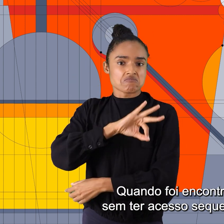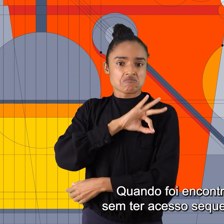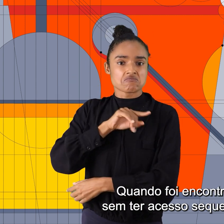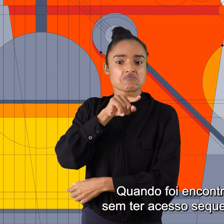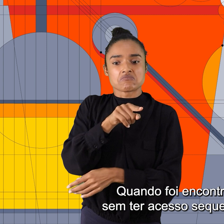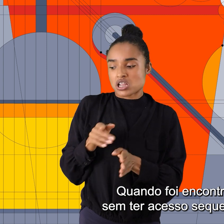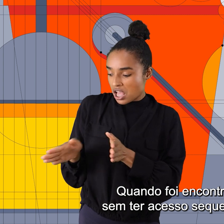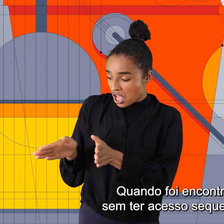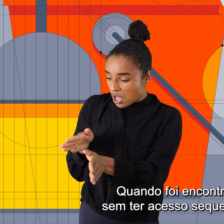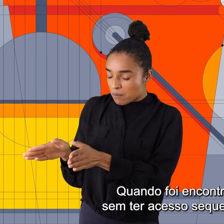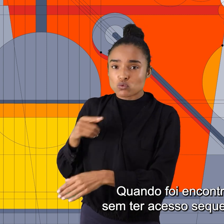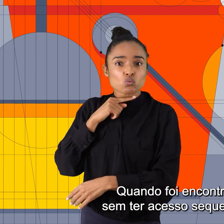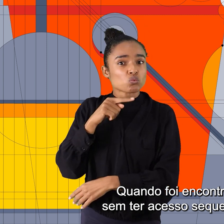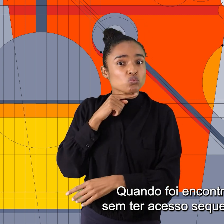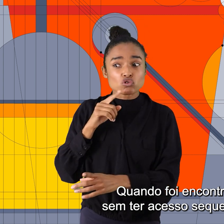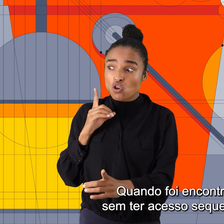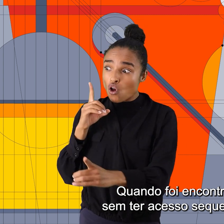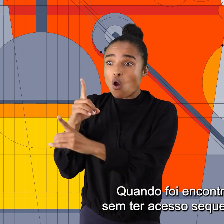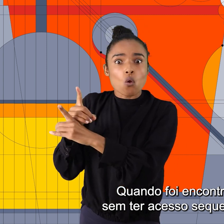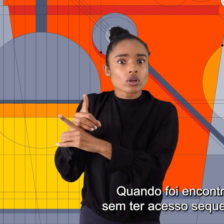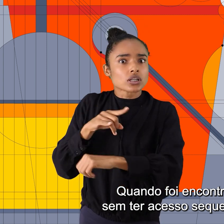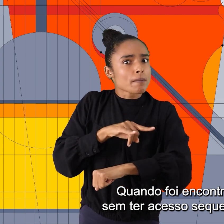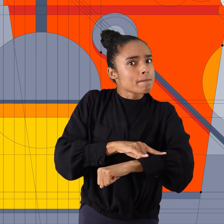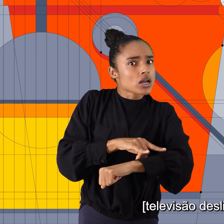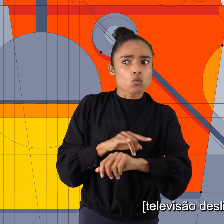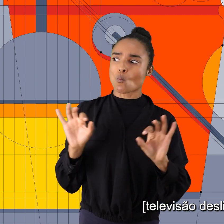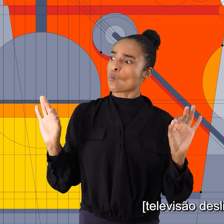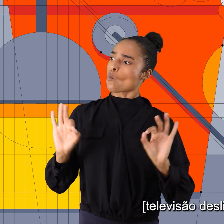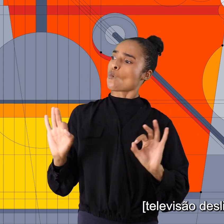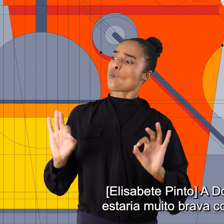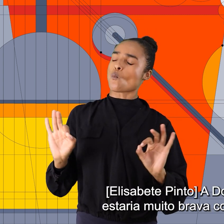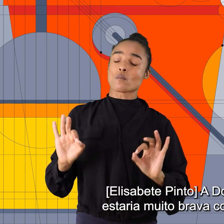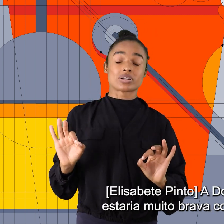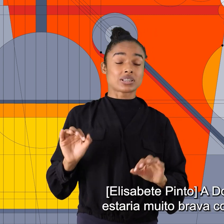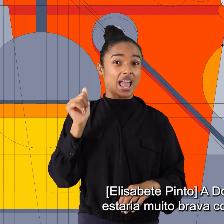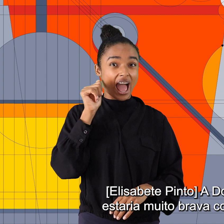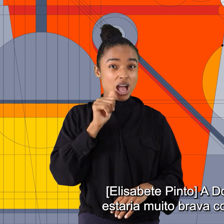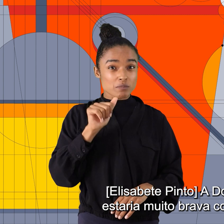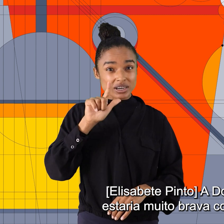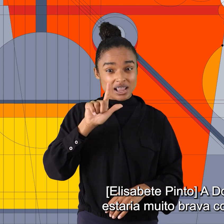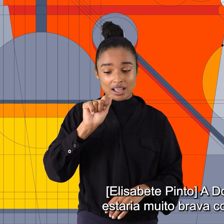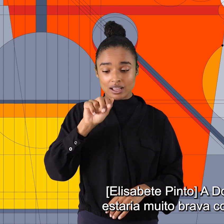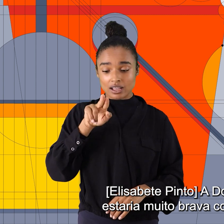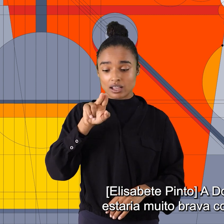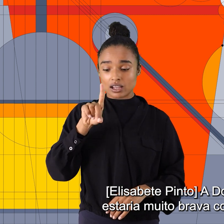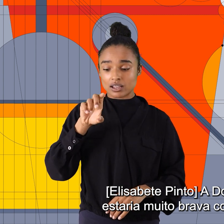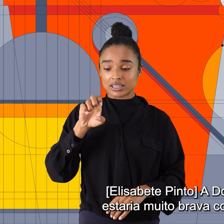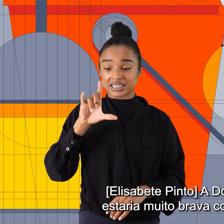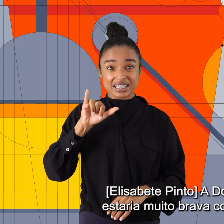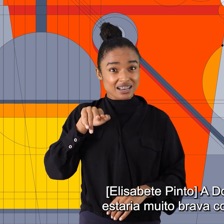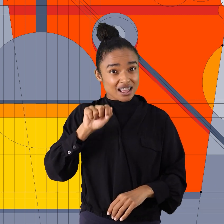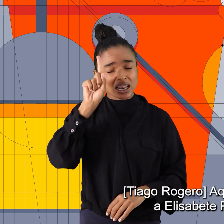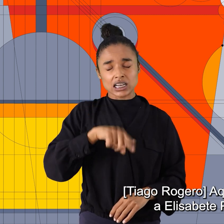Quando foi encontrada, estava sem ter acesso sequer ao banheiro. A dona Laudelina estaria muito brava com